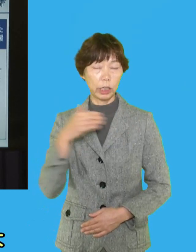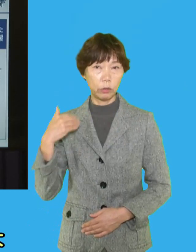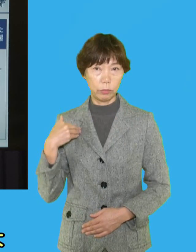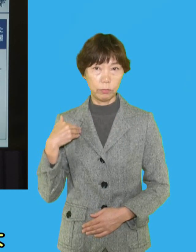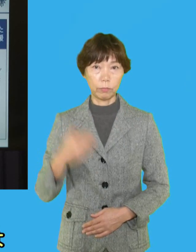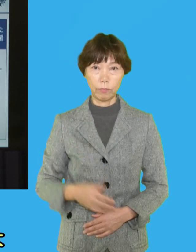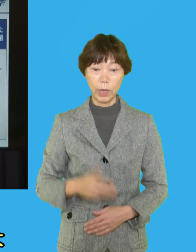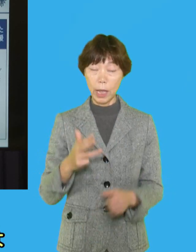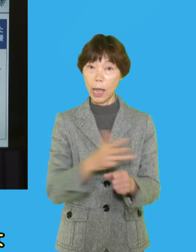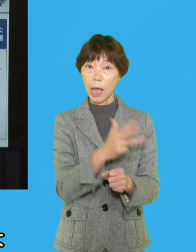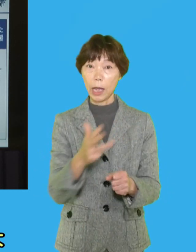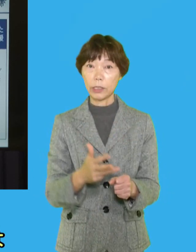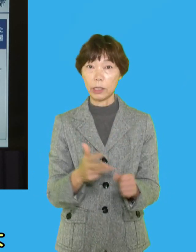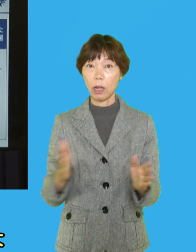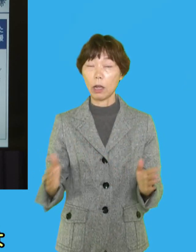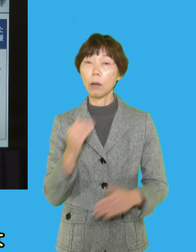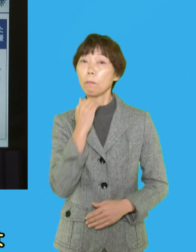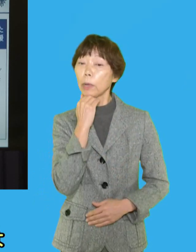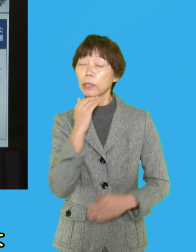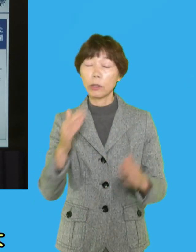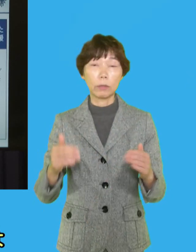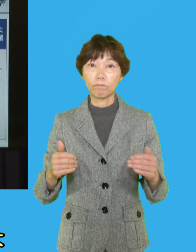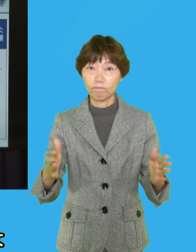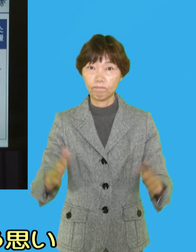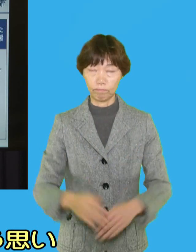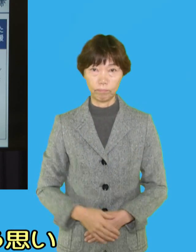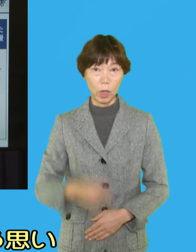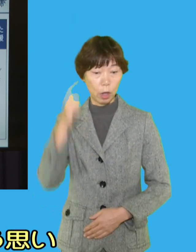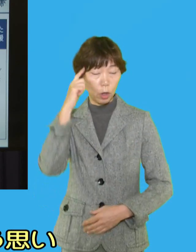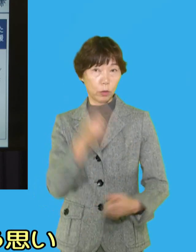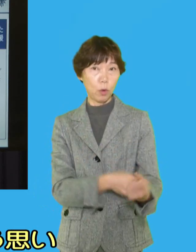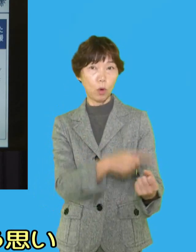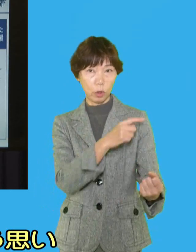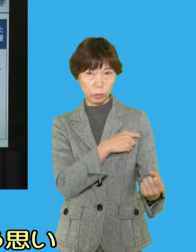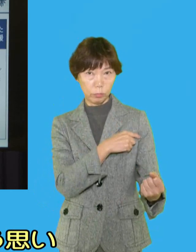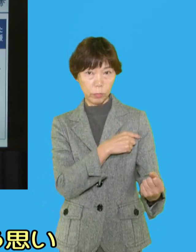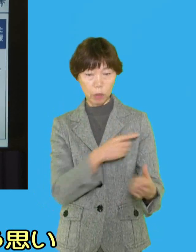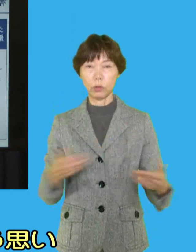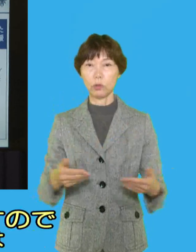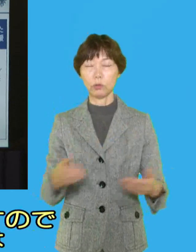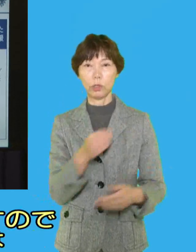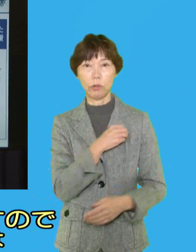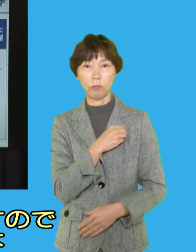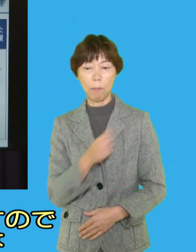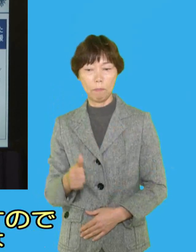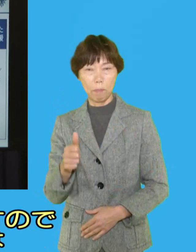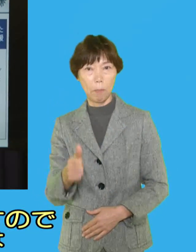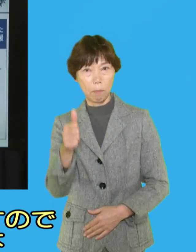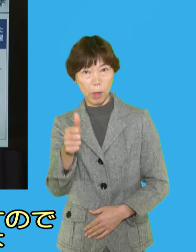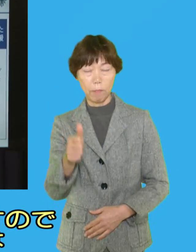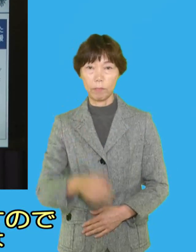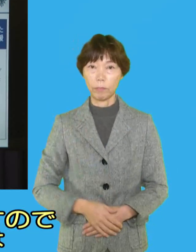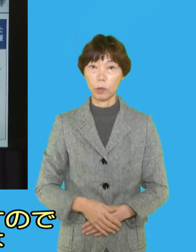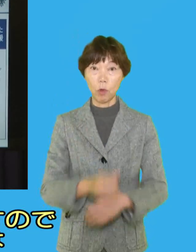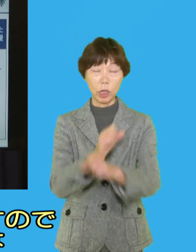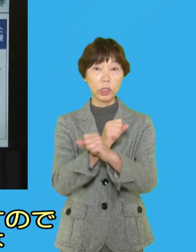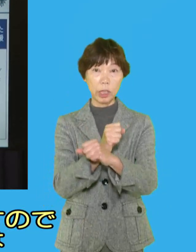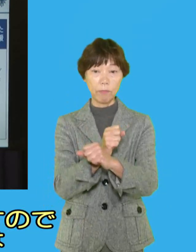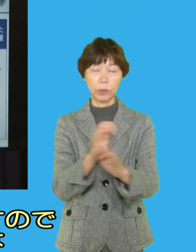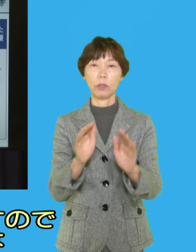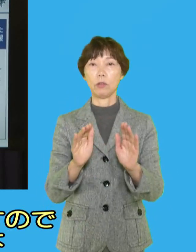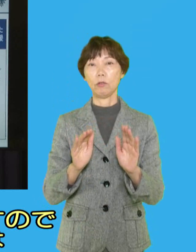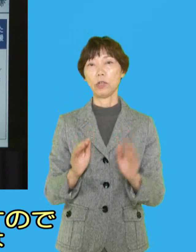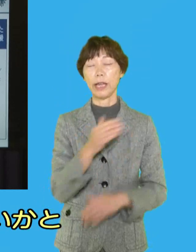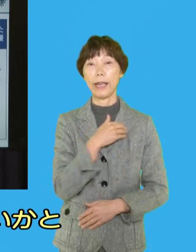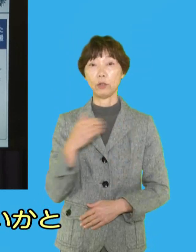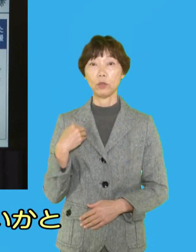ともですね、まあ能力がある職員はどんどんと挑戦をしていきたいという思いで、これ試験がありますのでね、受けていただける